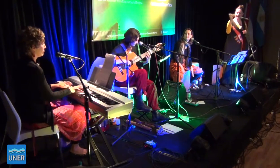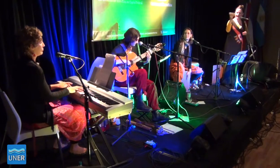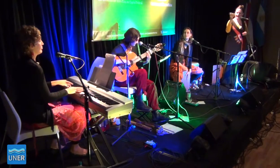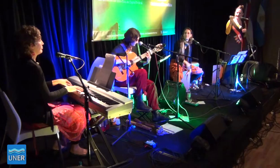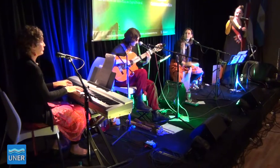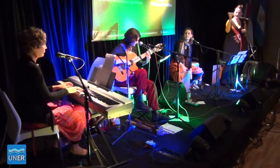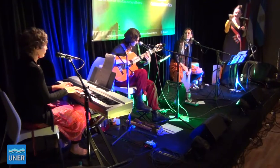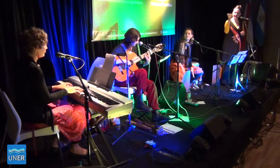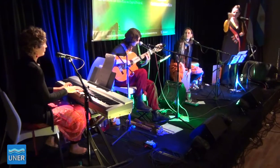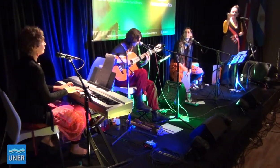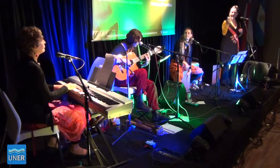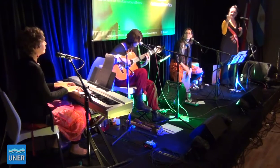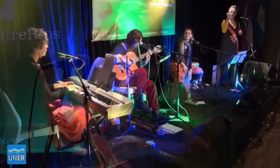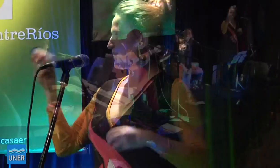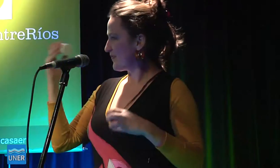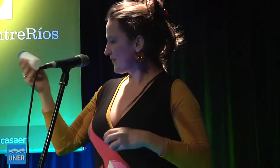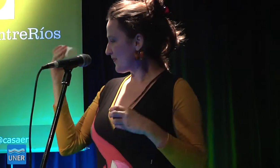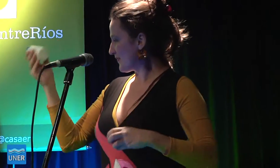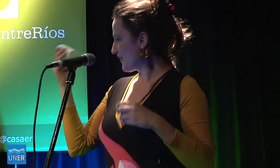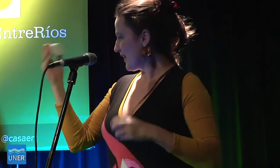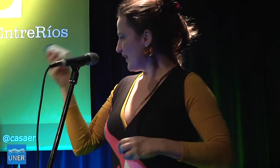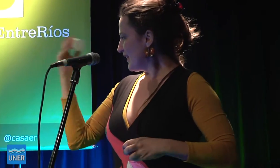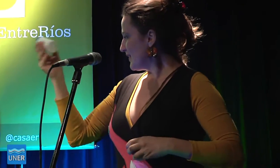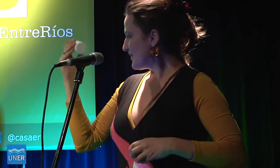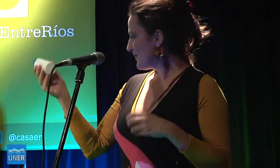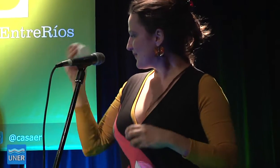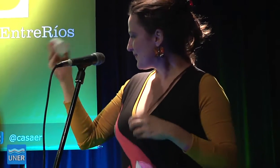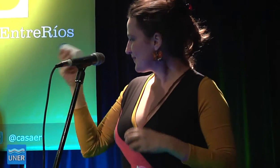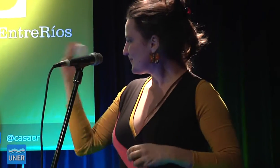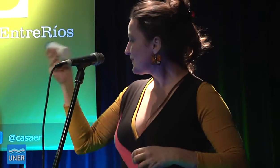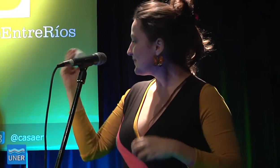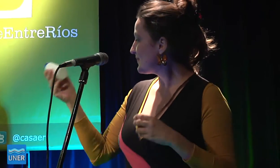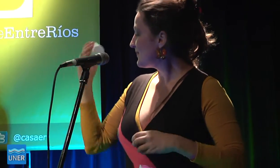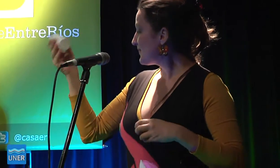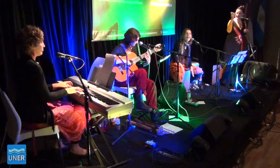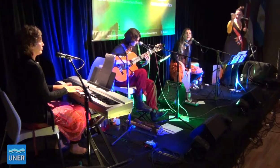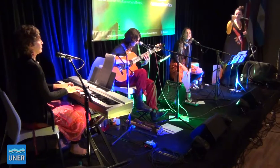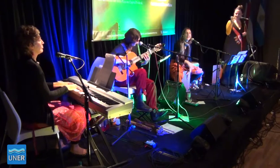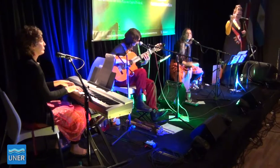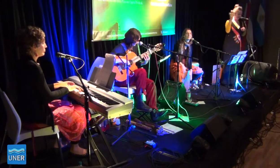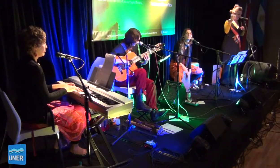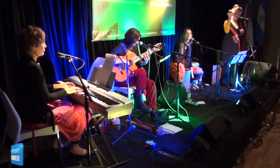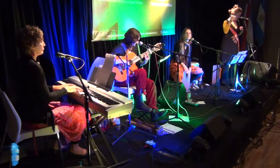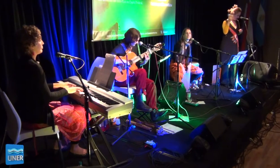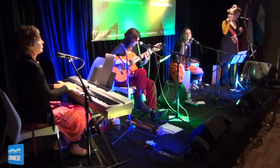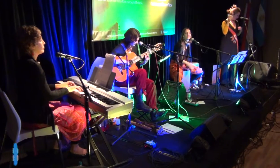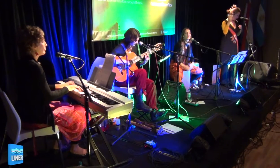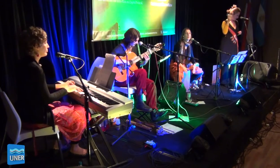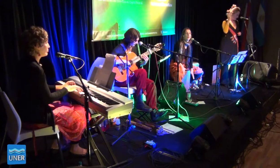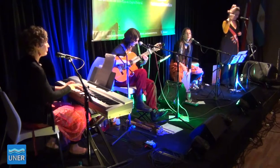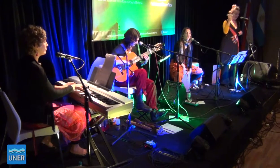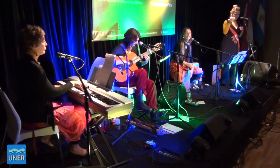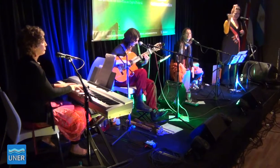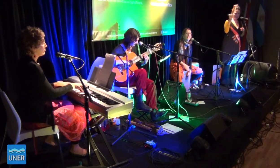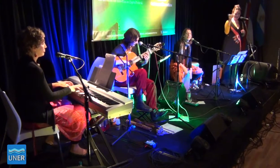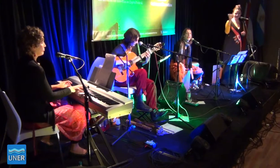El Río Las Trae es un grupo de folclore fusión de impronta latinoamericana integrado por artistas de las dos orillas del Paraná: Analia